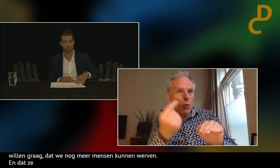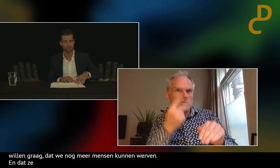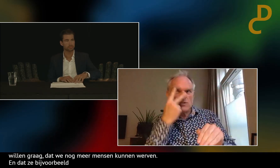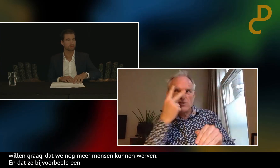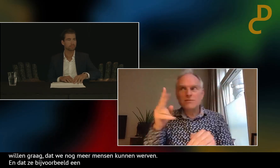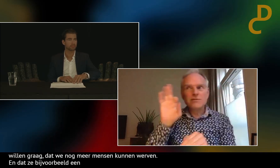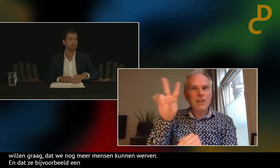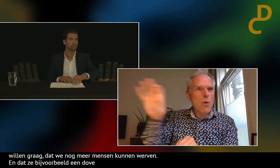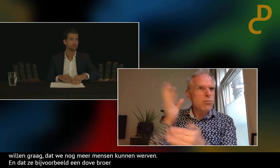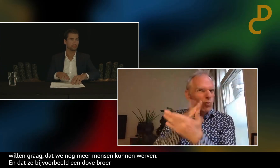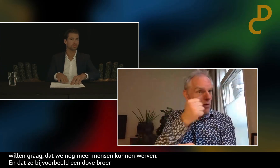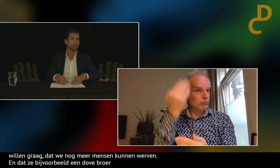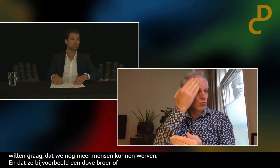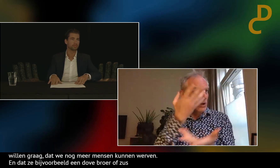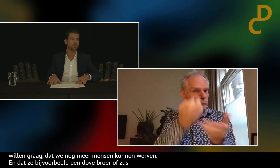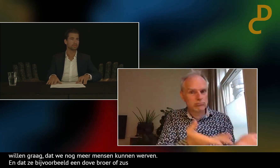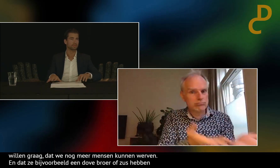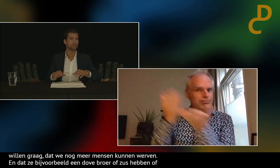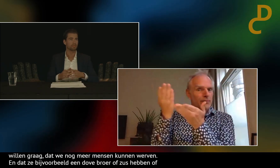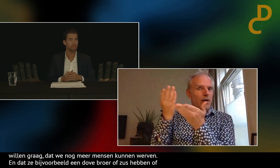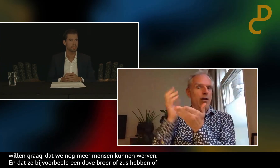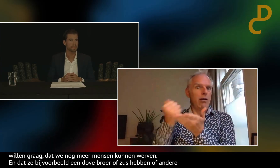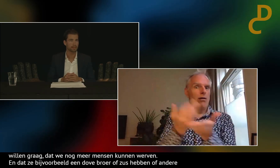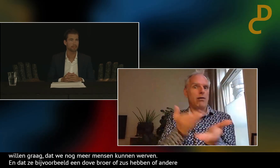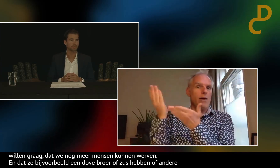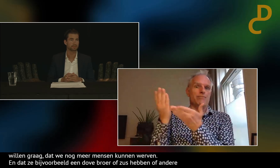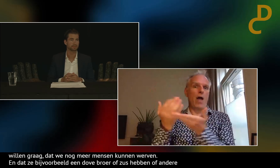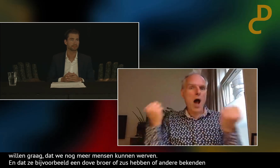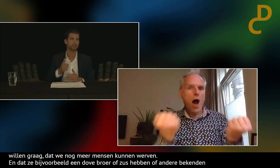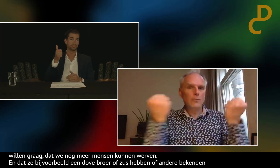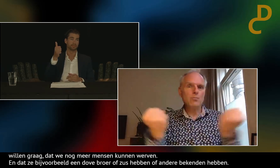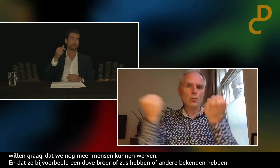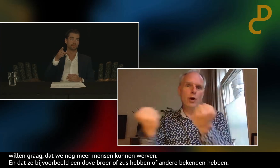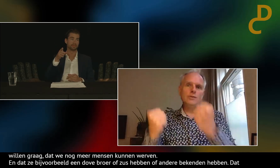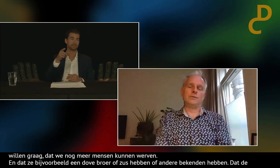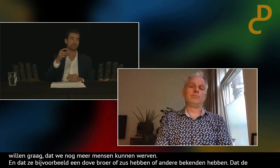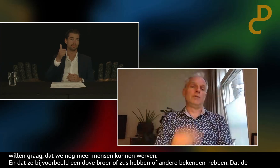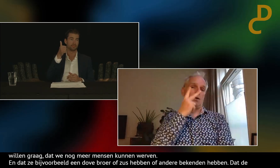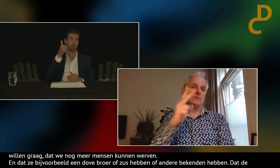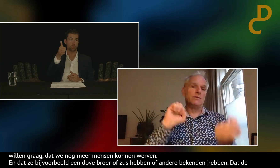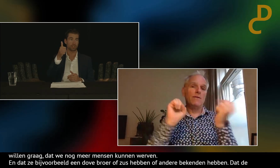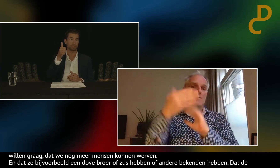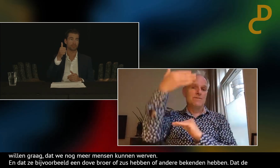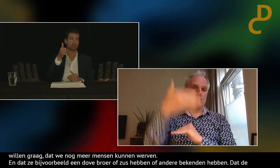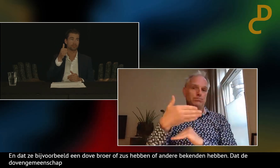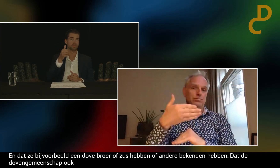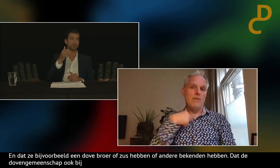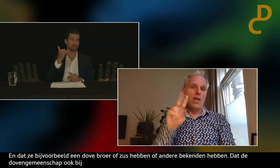hebben of andere bekenden hebben. En dat de dove gemeenschap ook bij de horende vrienden en buren gaat kijken om en